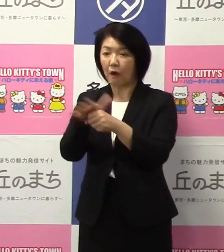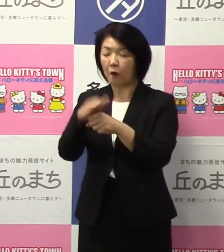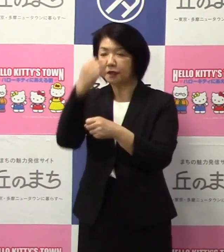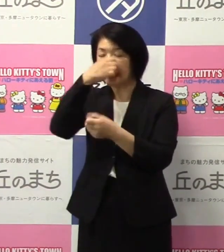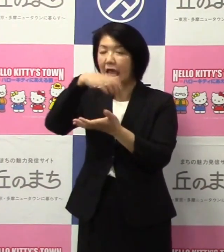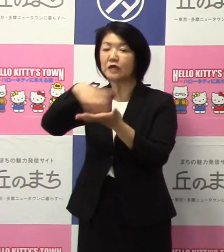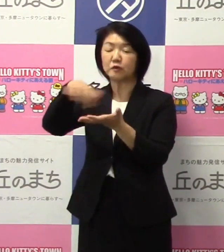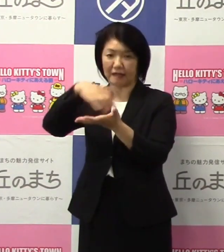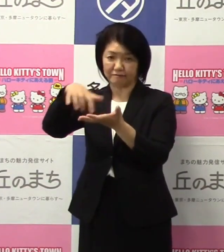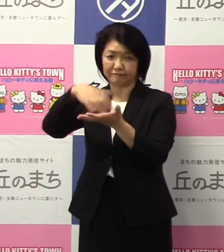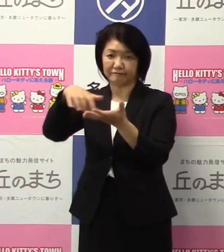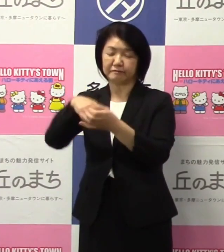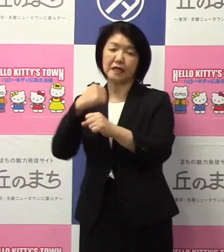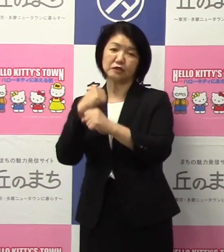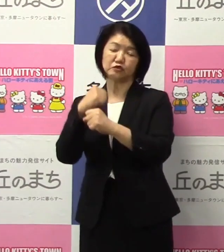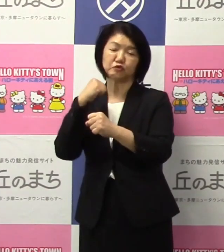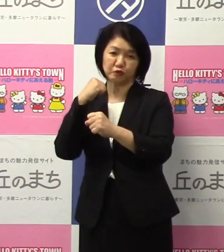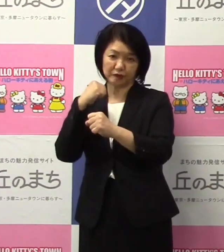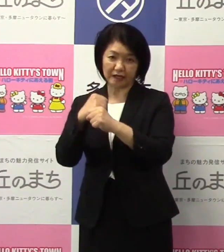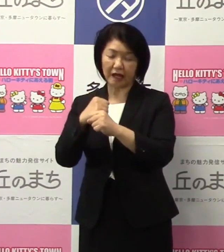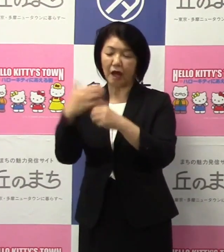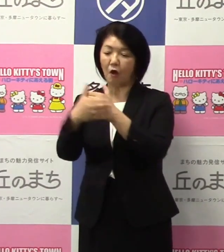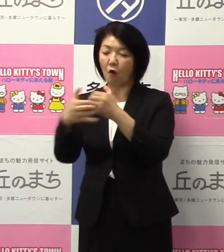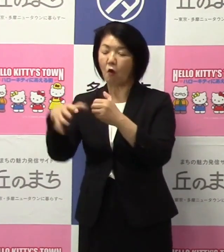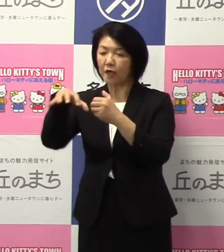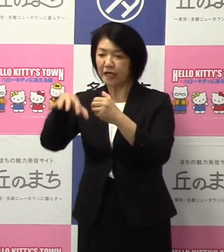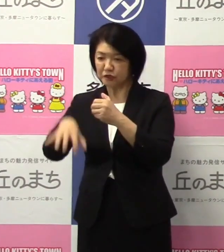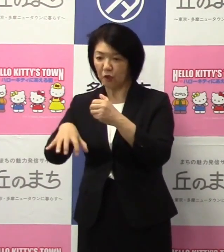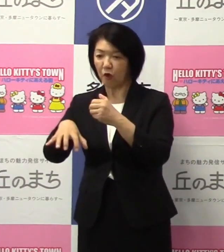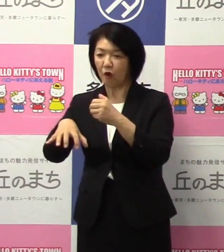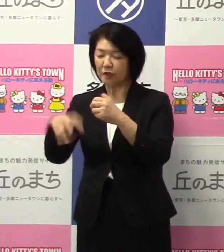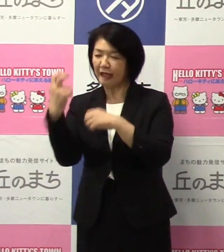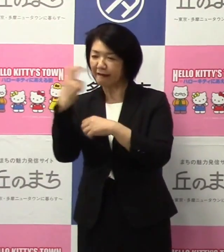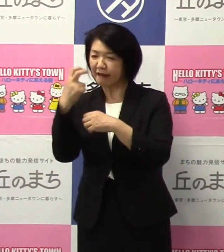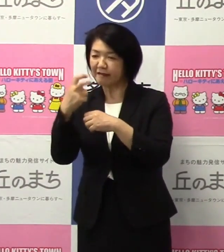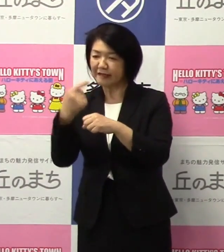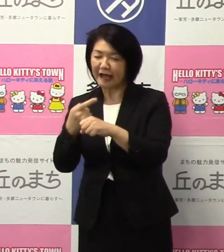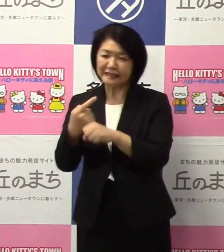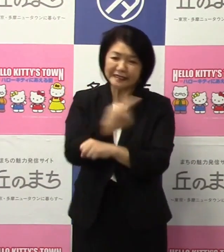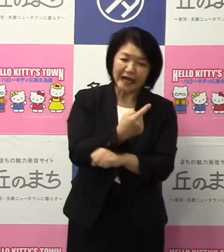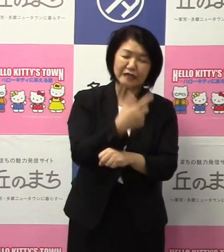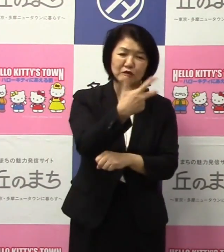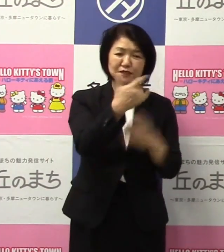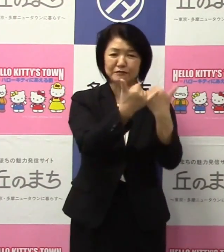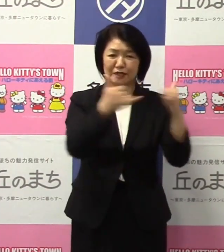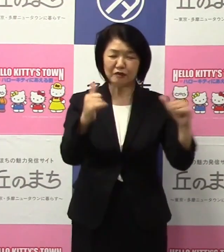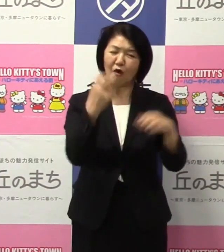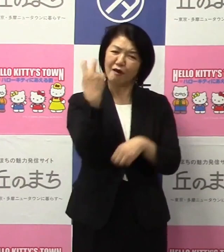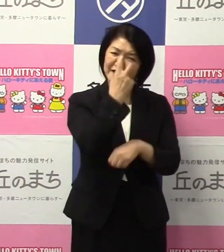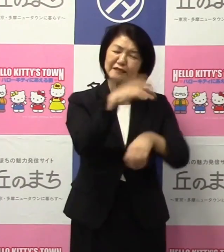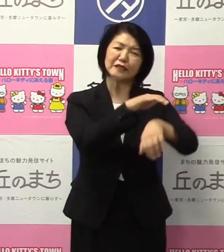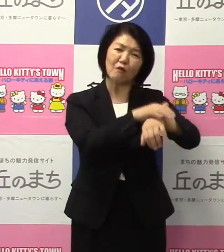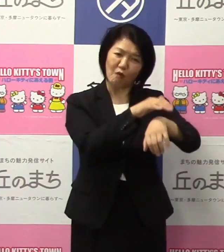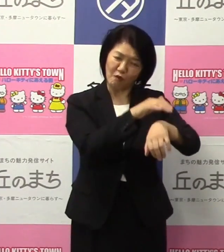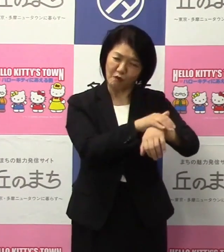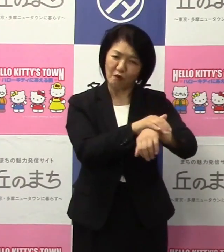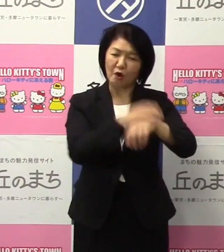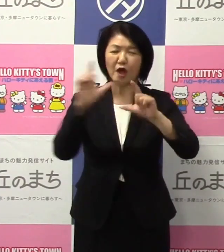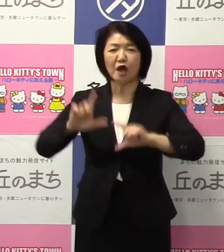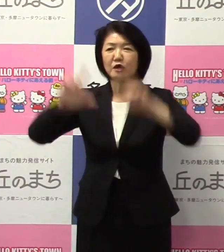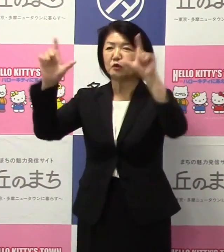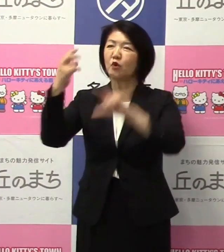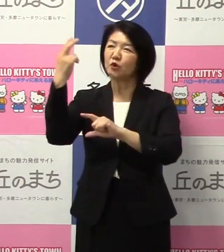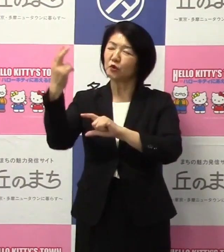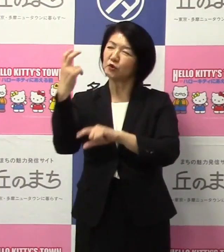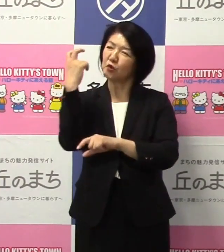保健所による濃厚接触者の範囲を超えた市民への検査方法、そして東京都の